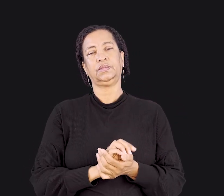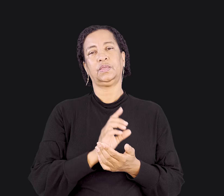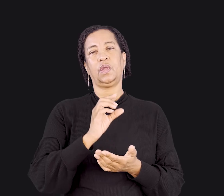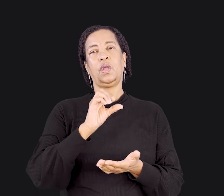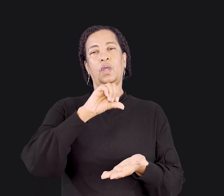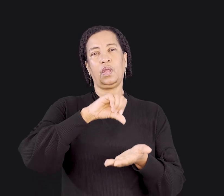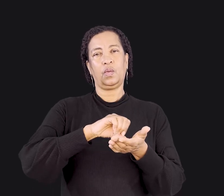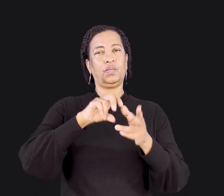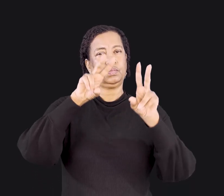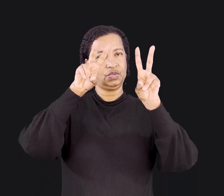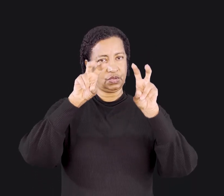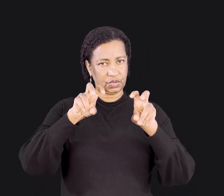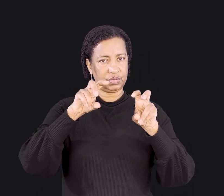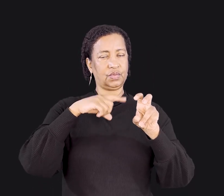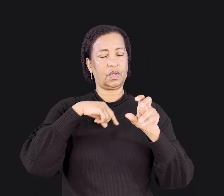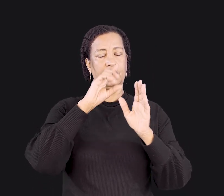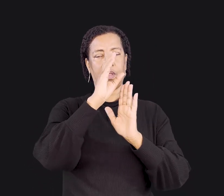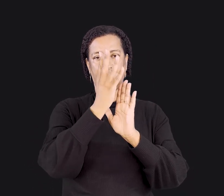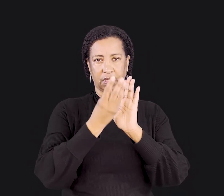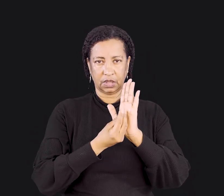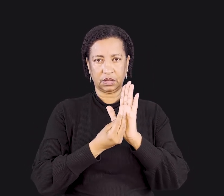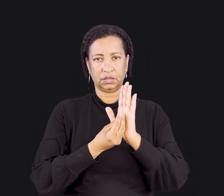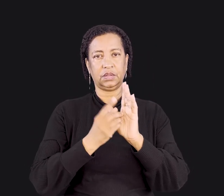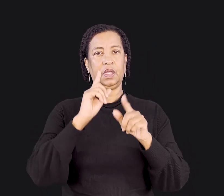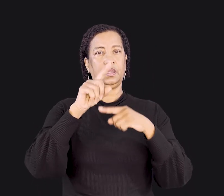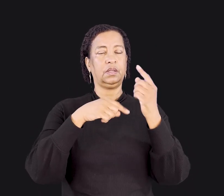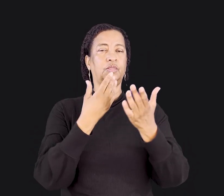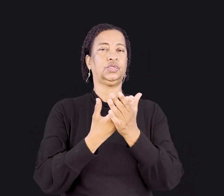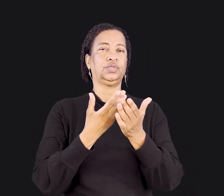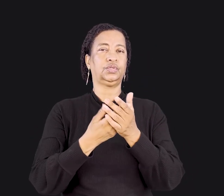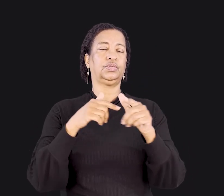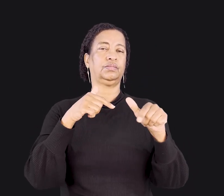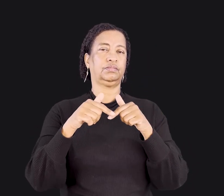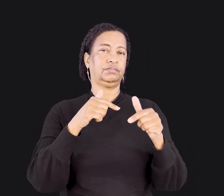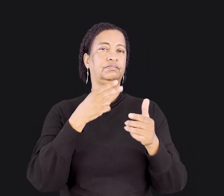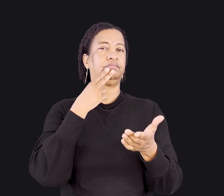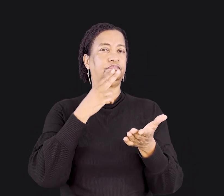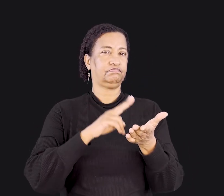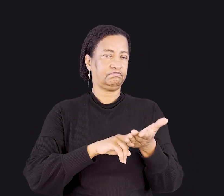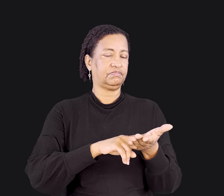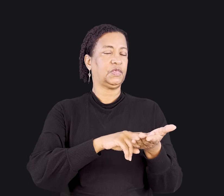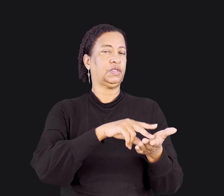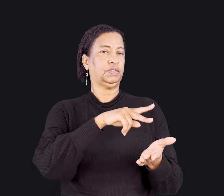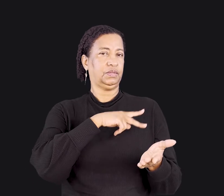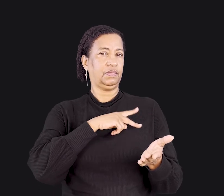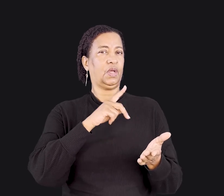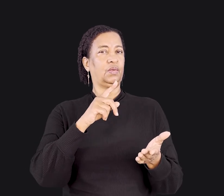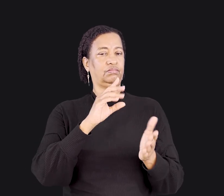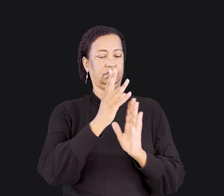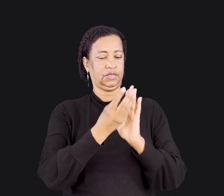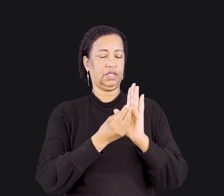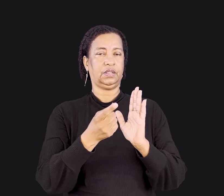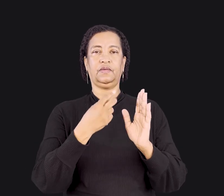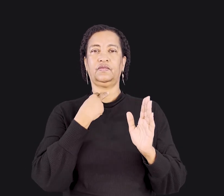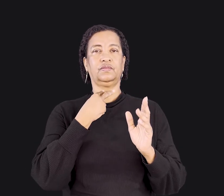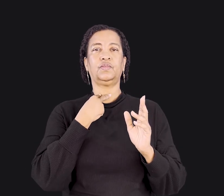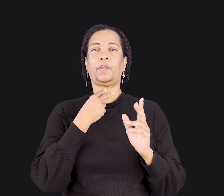central dessa carta é a igreja. Depois de estudar essa obra-prima de Paulo sobre a igreja, você não pode mais enxergar a igreja como